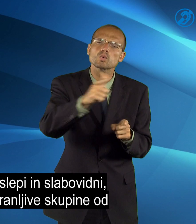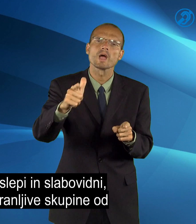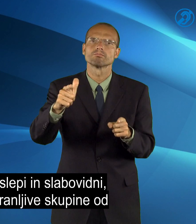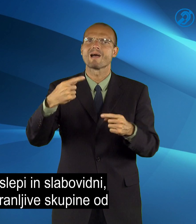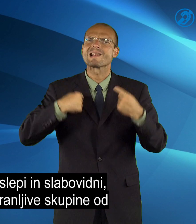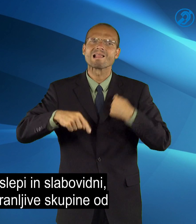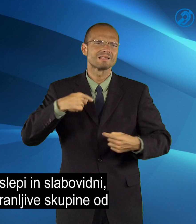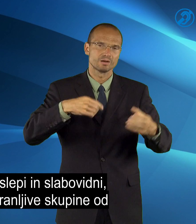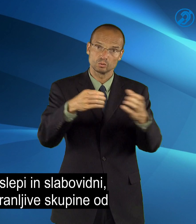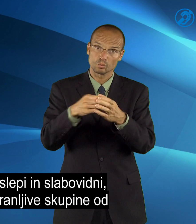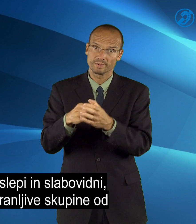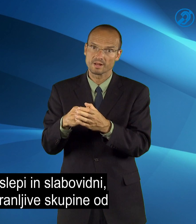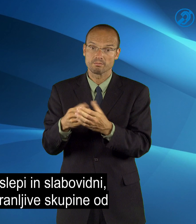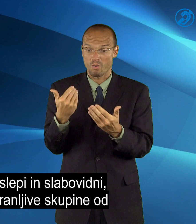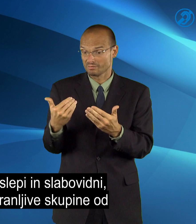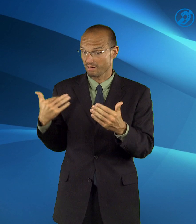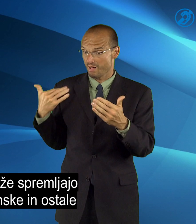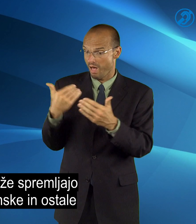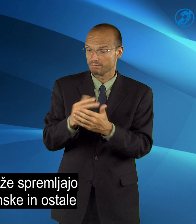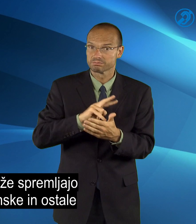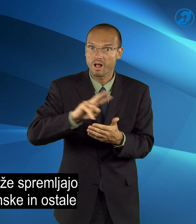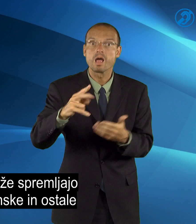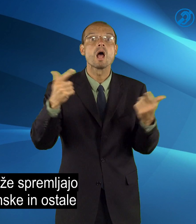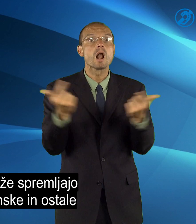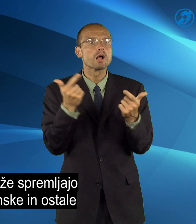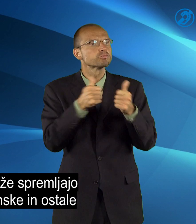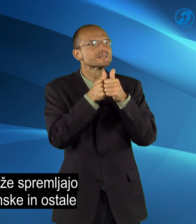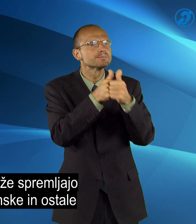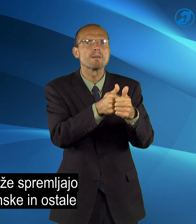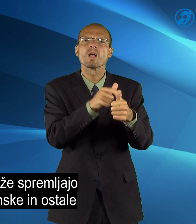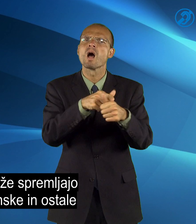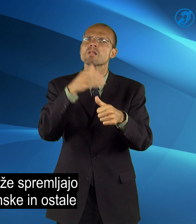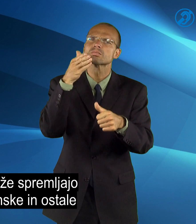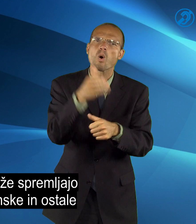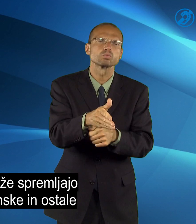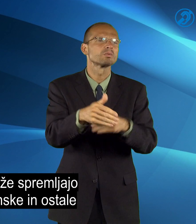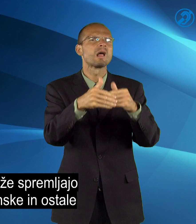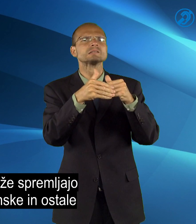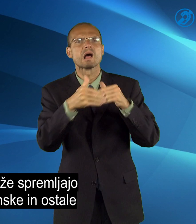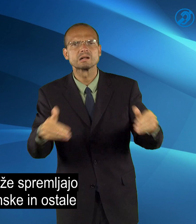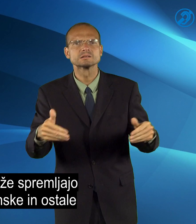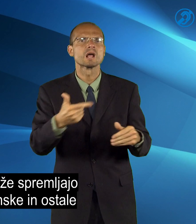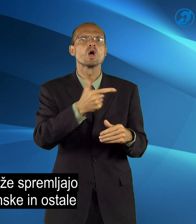laže spremljajo davčne, carinske in ostale tematike Finančne uprave Republike Slovenije.